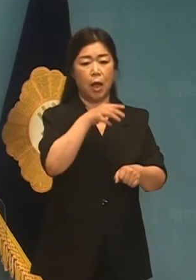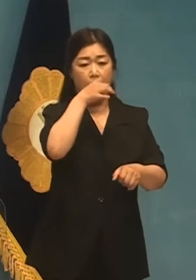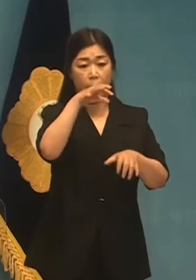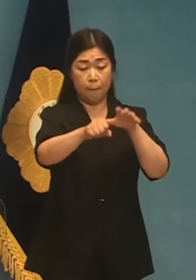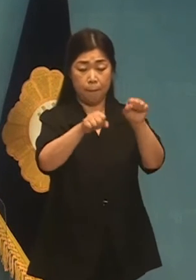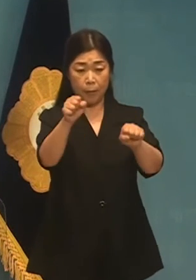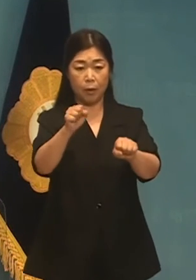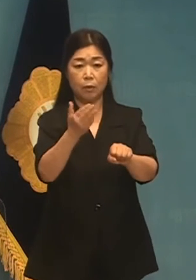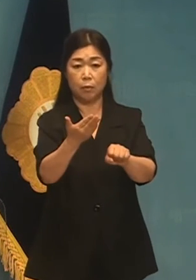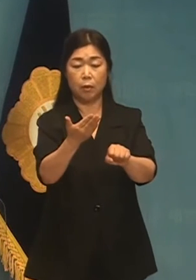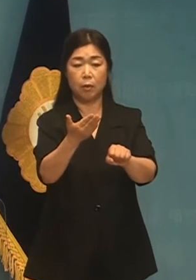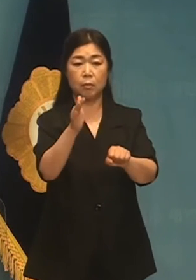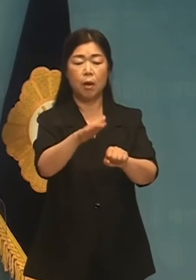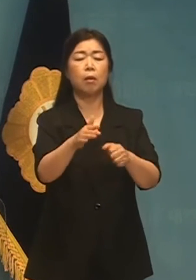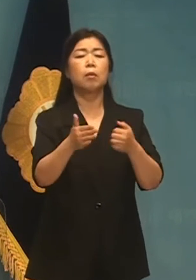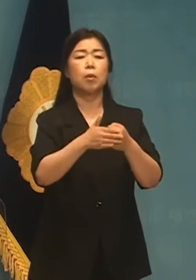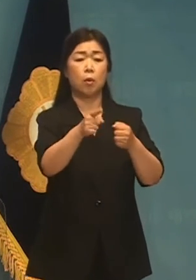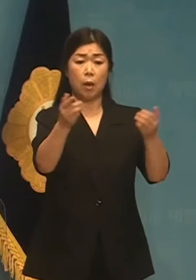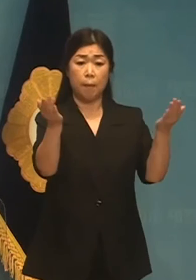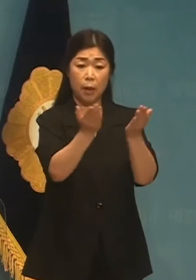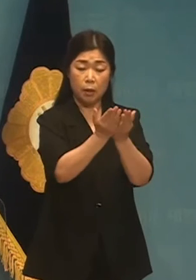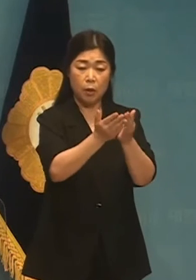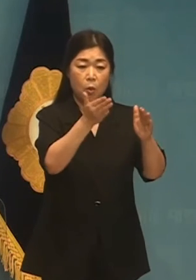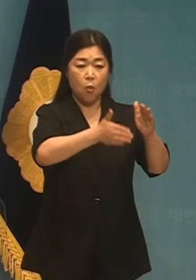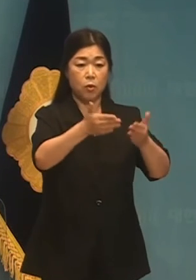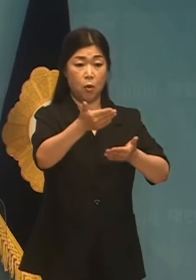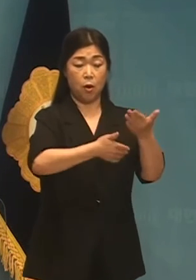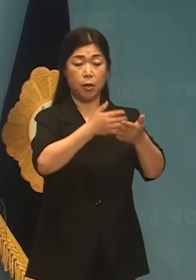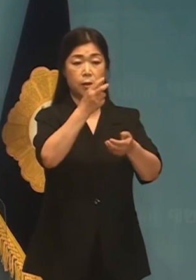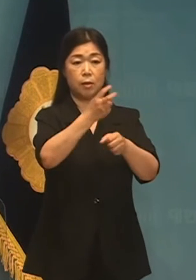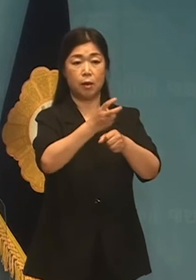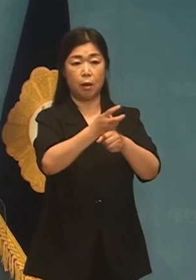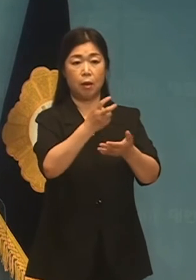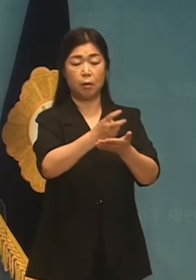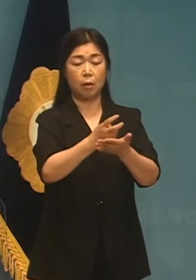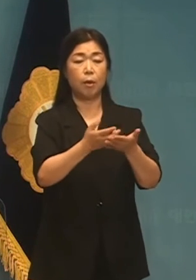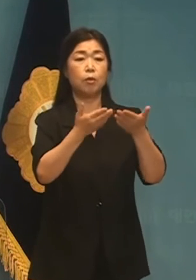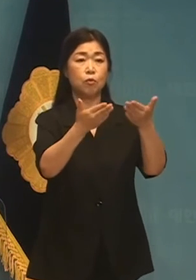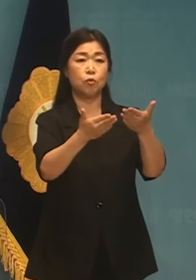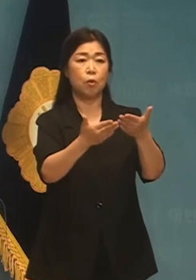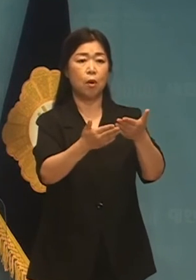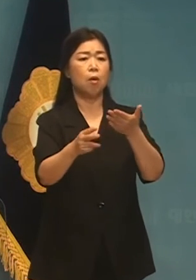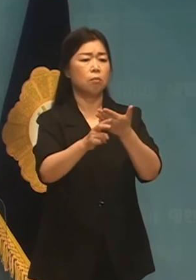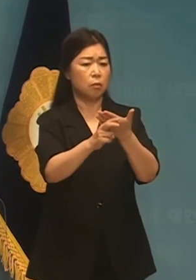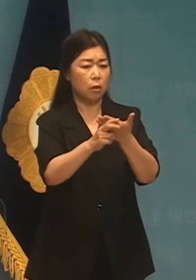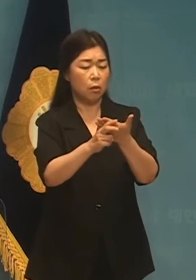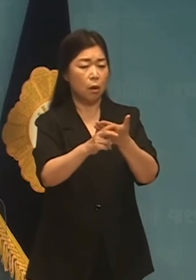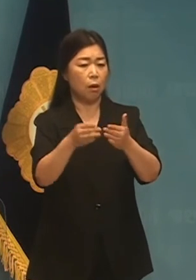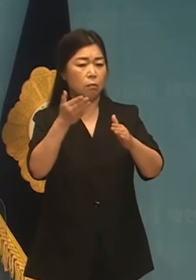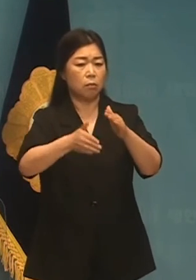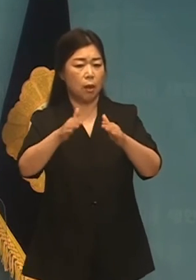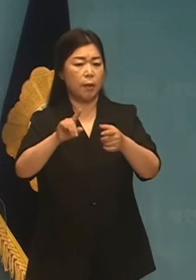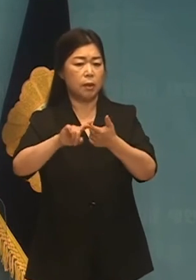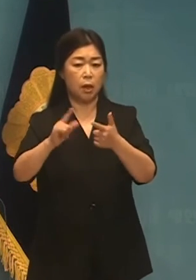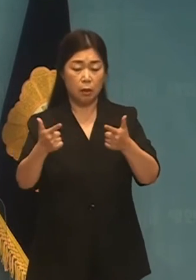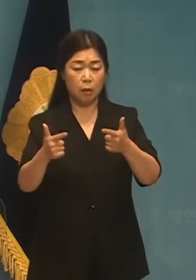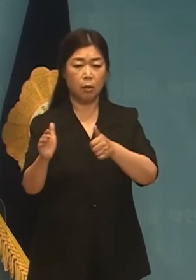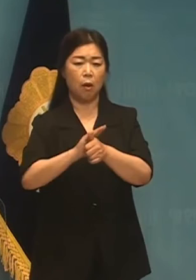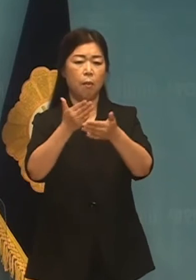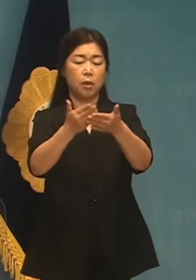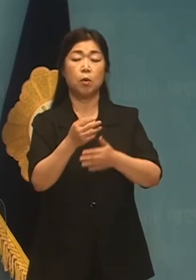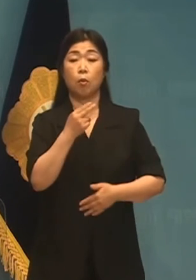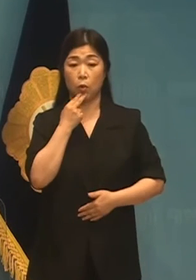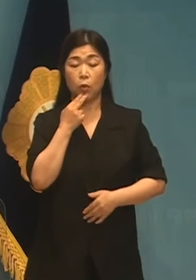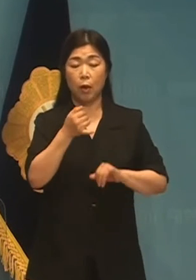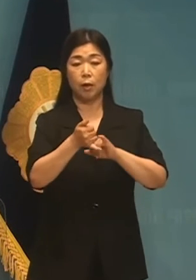갖게 됩니다. 여기에 걸맞은 공정거래 체계를 마련해 부당하거나 불공정한 대우를 받지